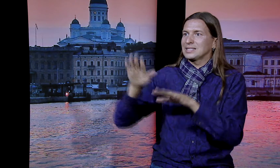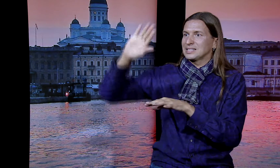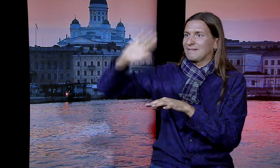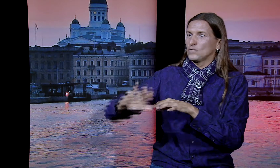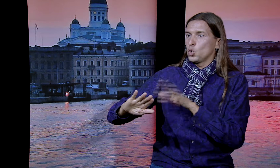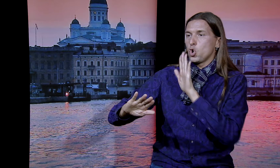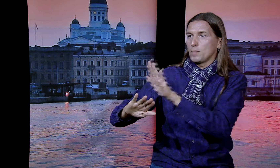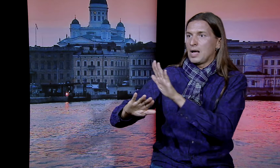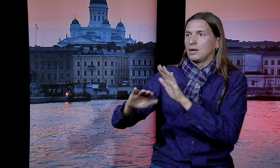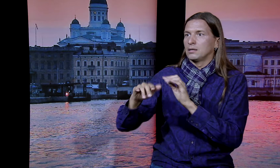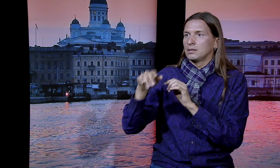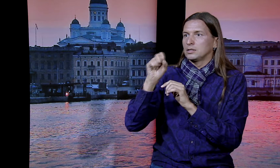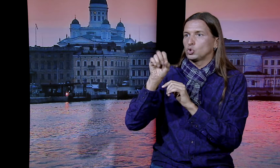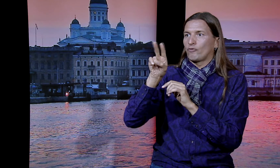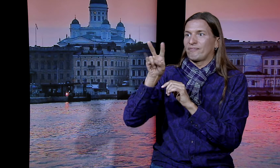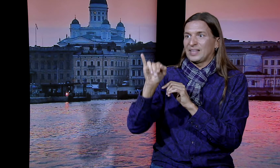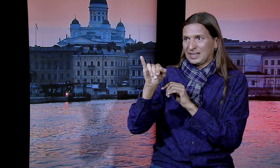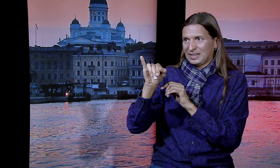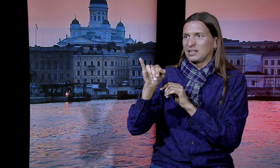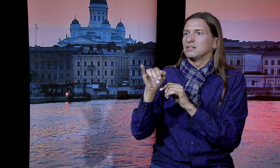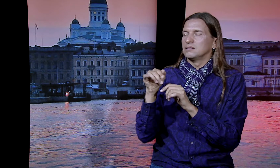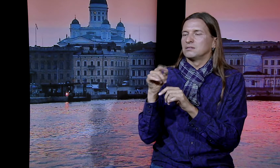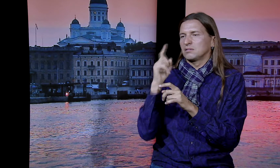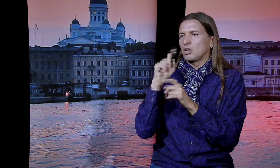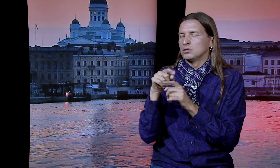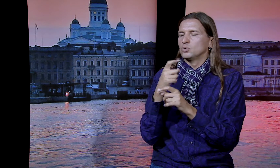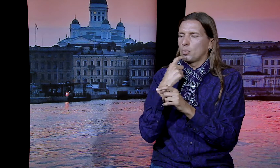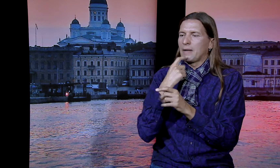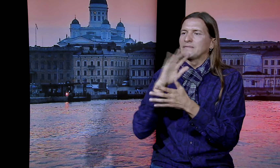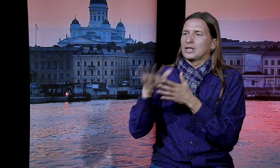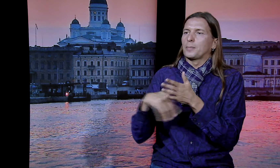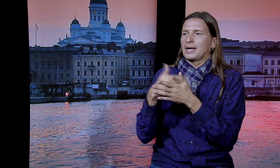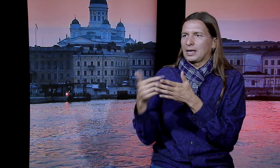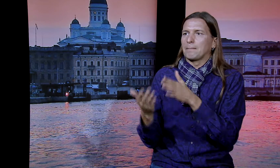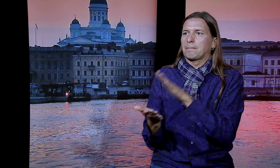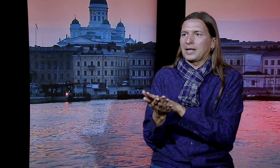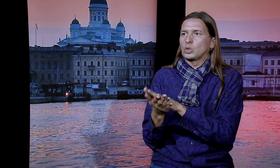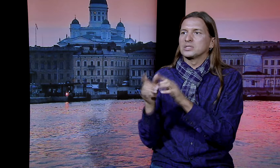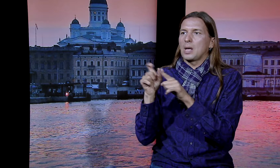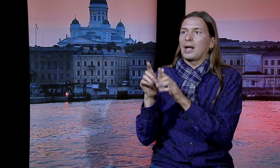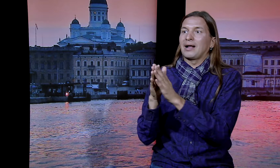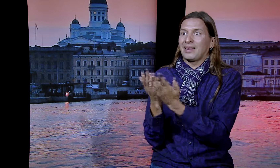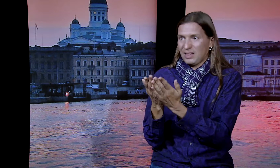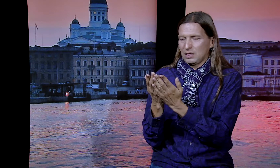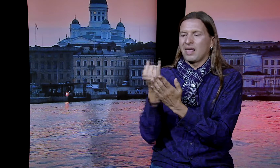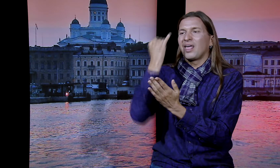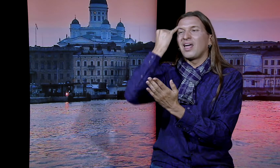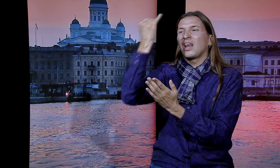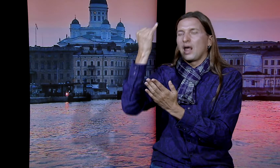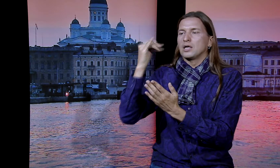uutta teknologiaa hyödyntäen. Sen tuloksena syntyi internetpohjainen verkkosanakirja Suvi.